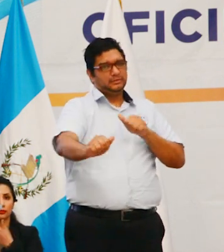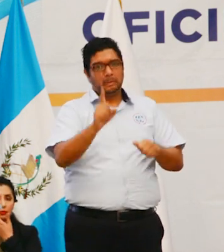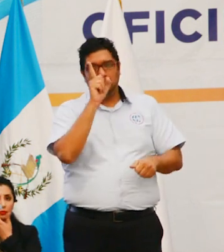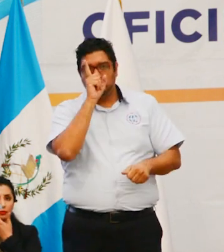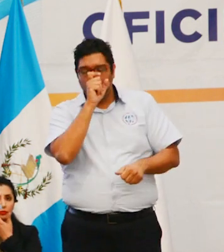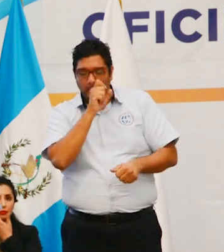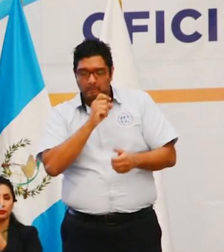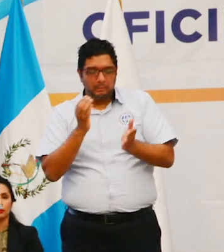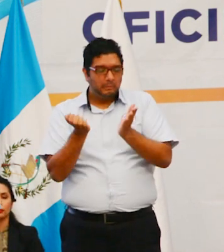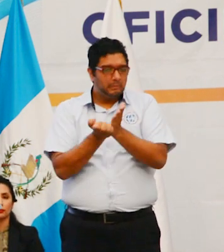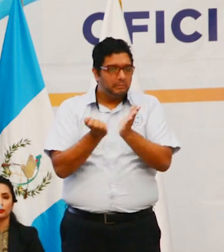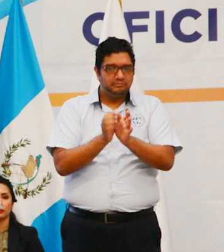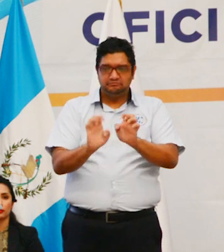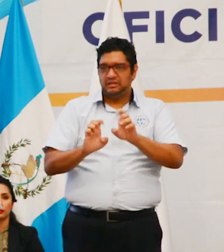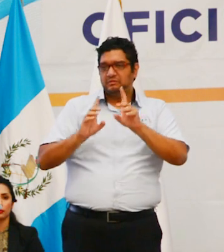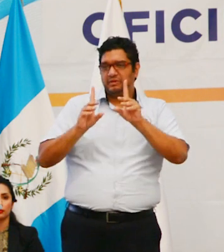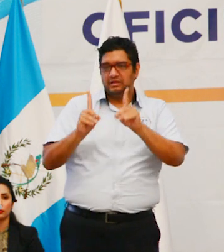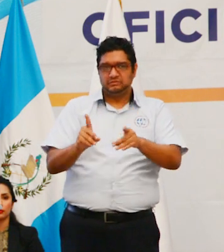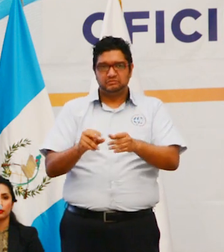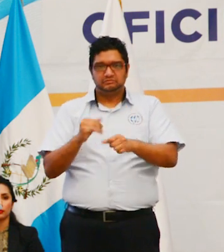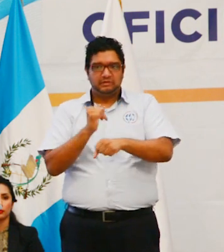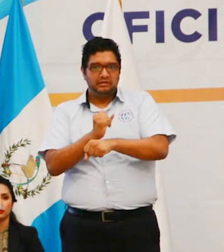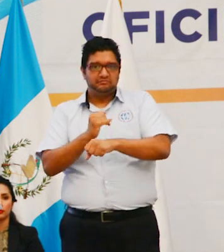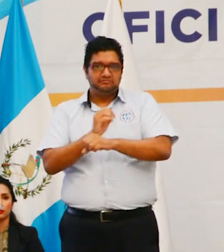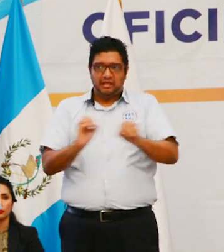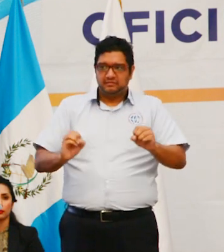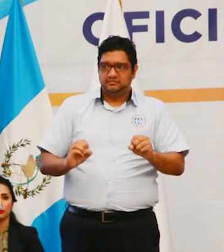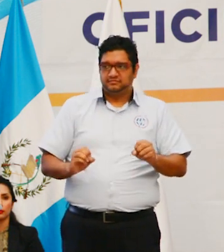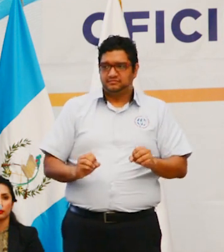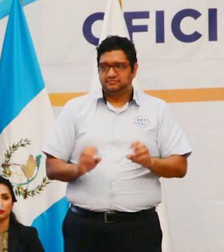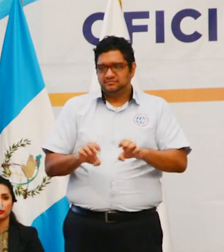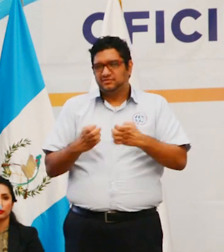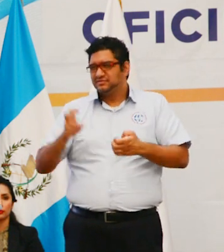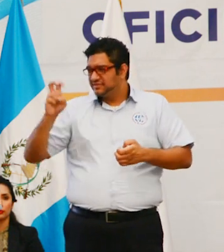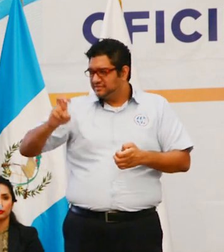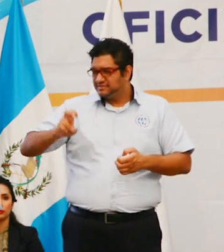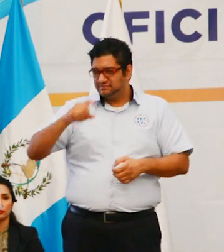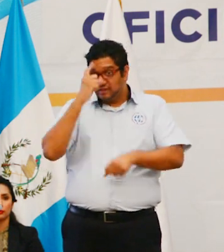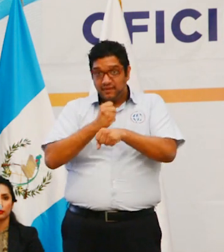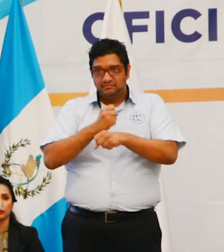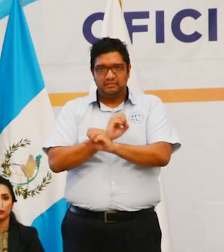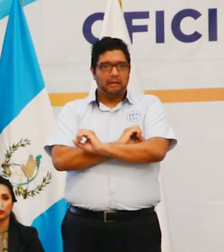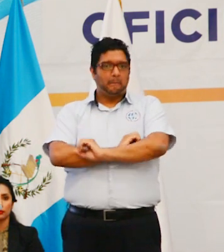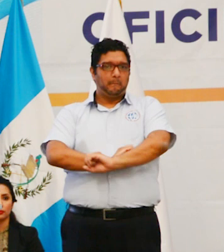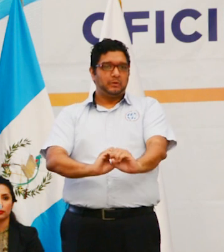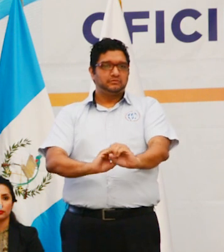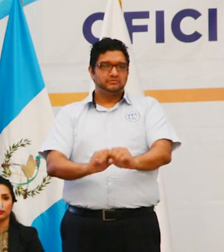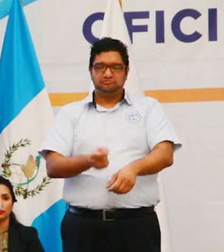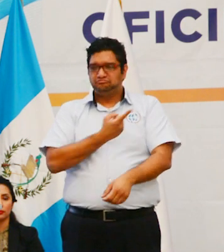eso tenemos que luchar por aquellos eventos que nos permitan como sociedad promover la rehabilitación,